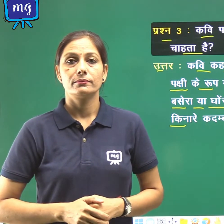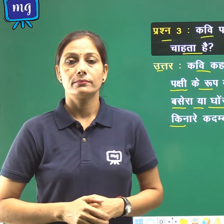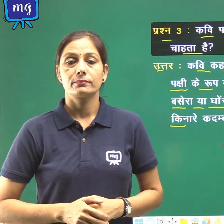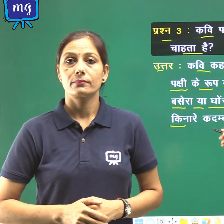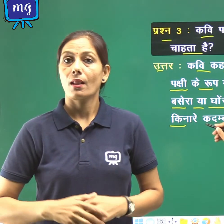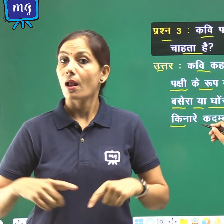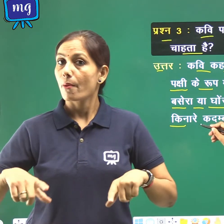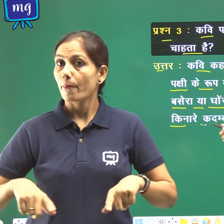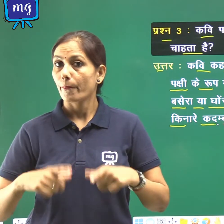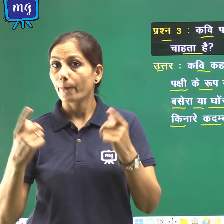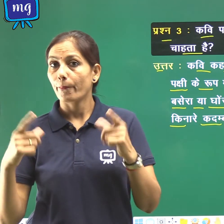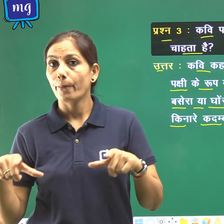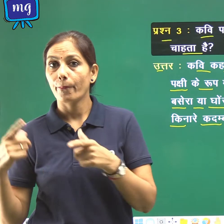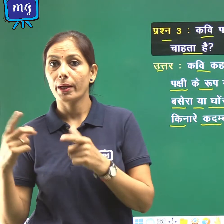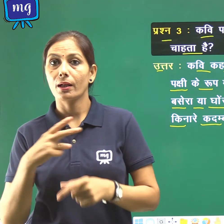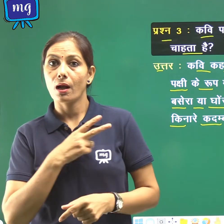कदम के पेड़ पर हो।